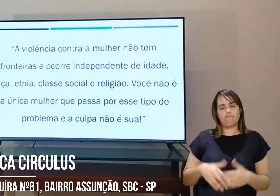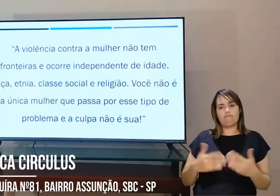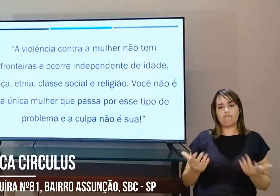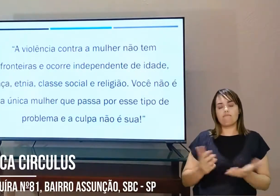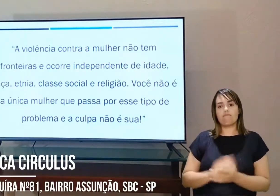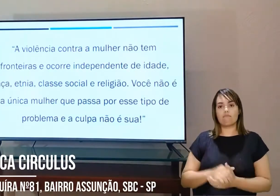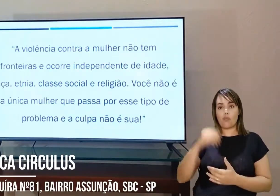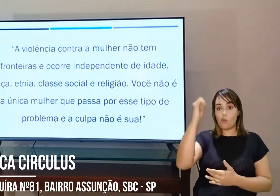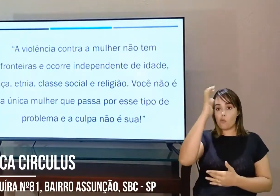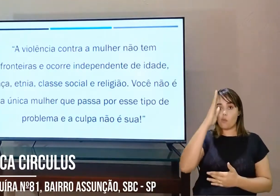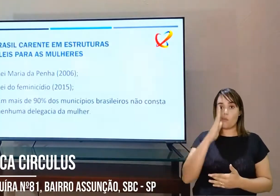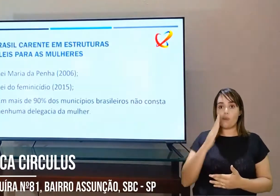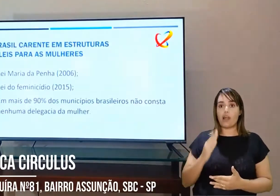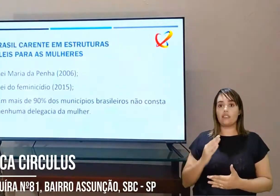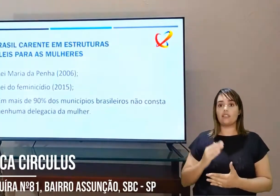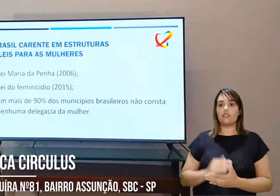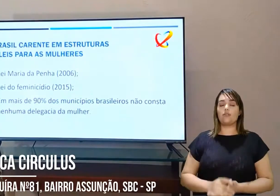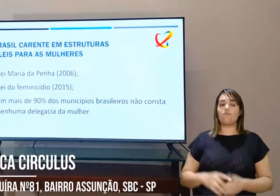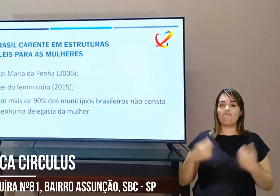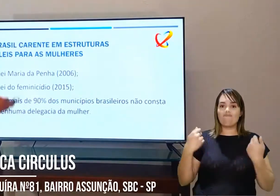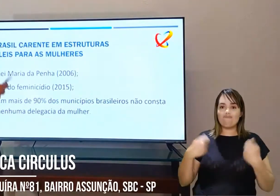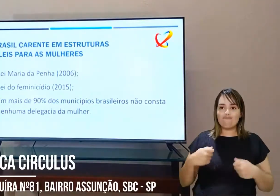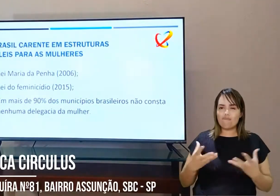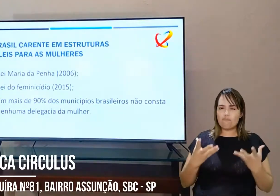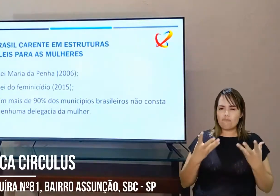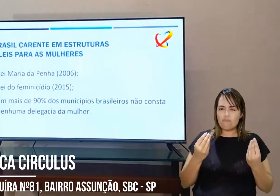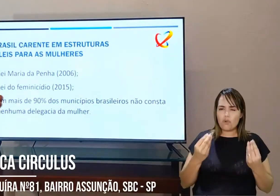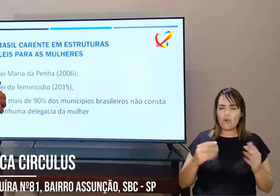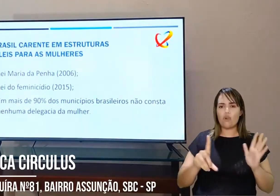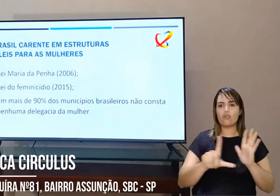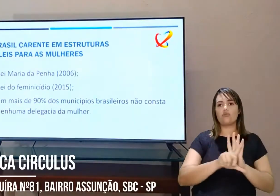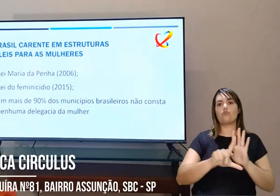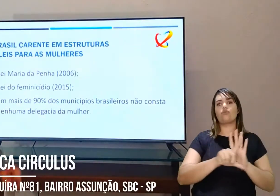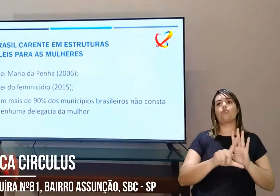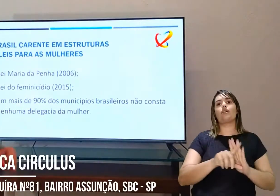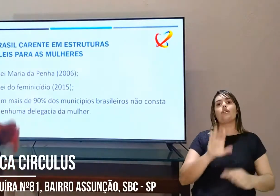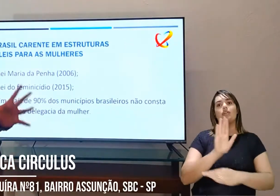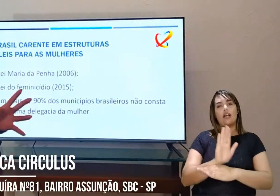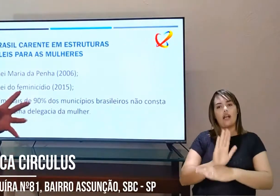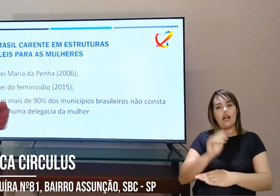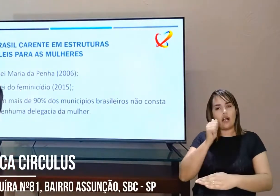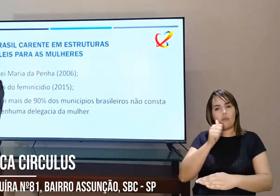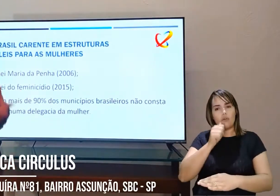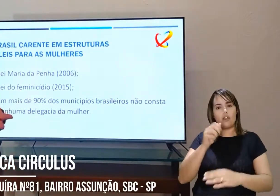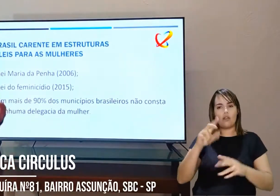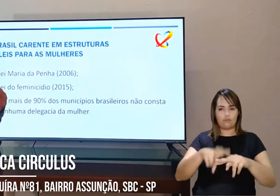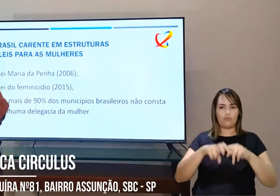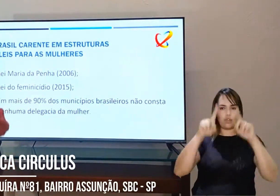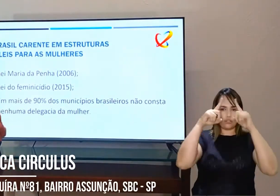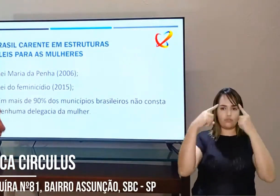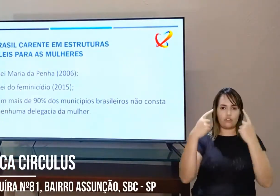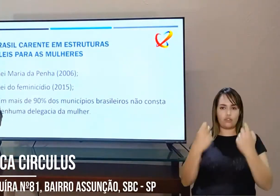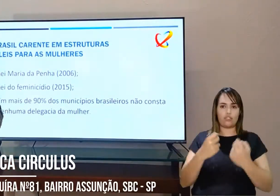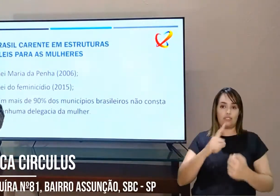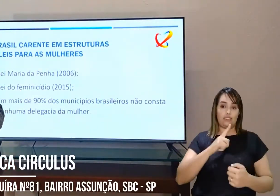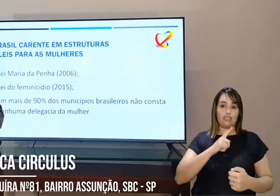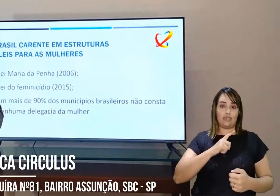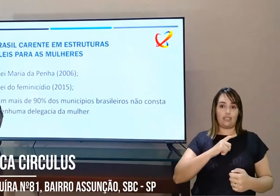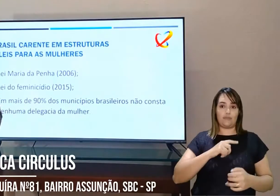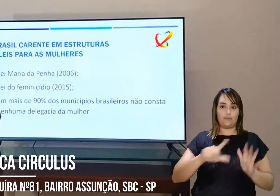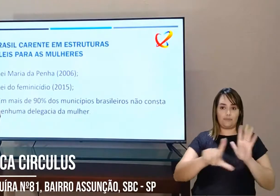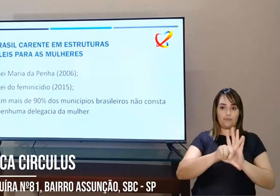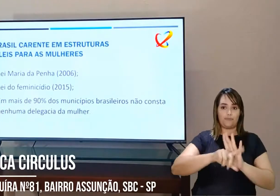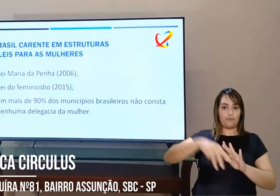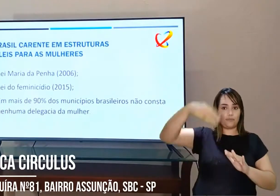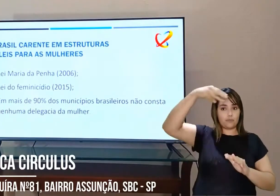tem culpa, tá certo? Bom, o Brasil ele é bem carente em leis que contribuem aí para a questão das